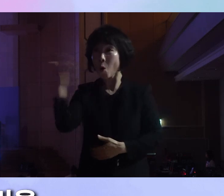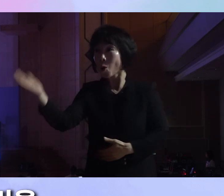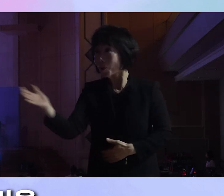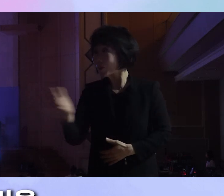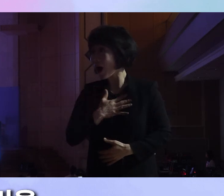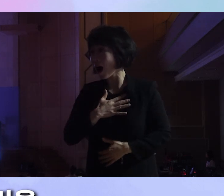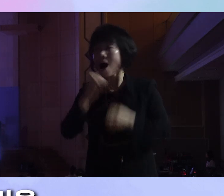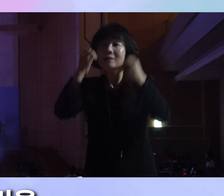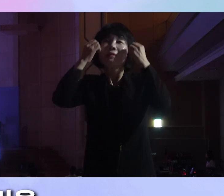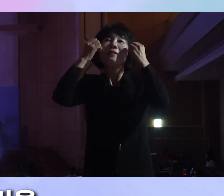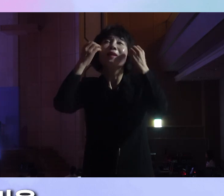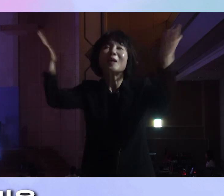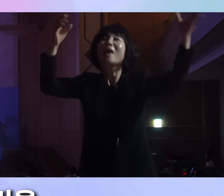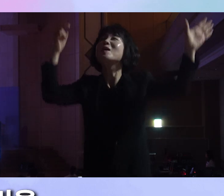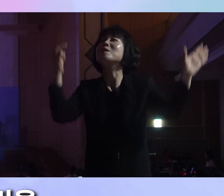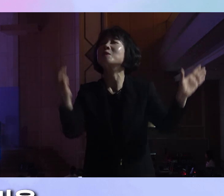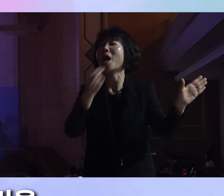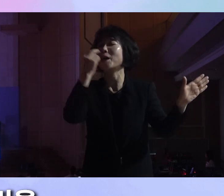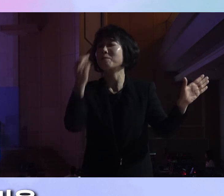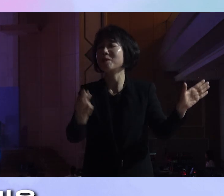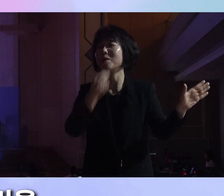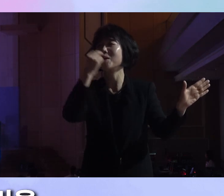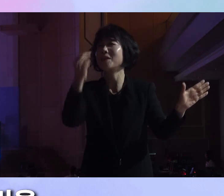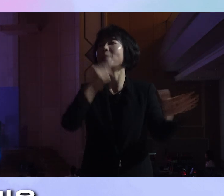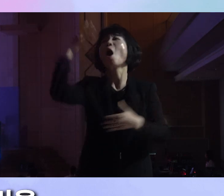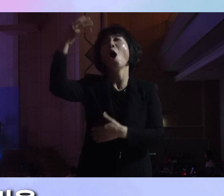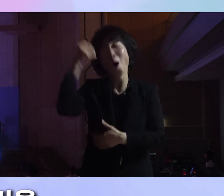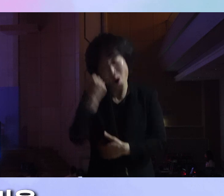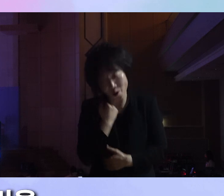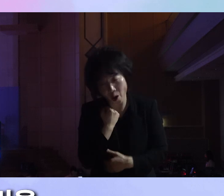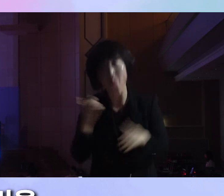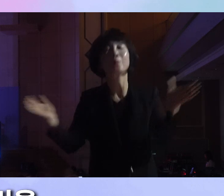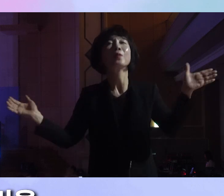사랑으로 새 생명을